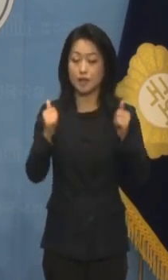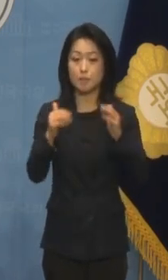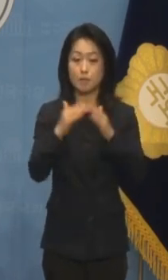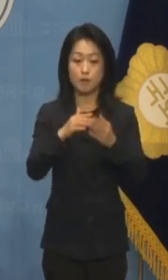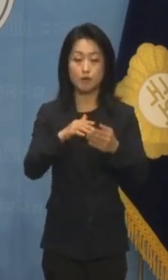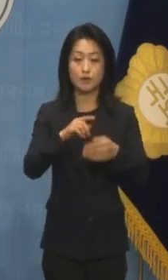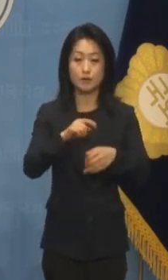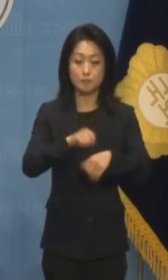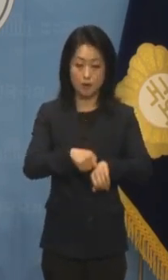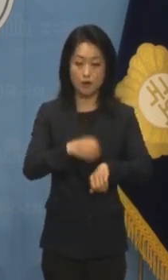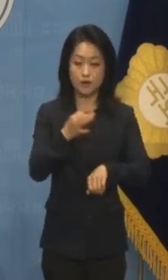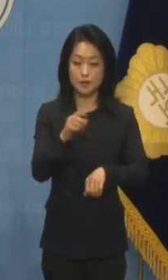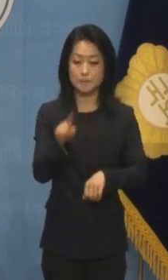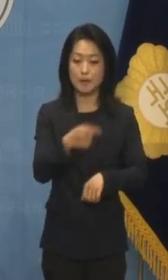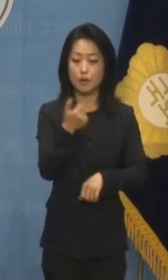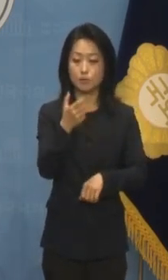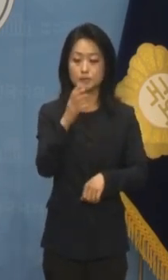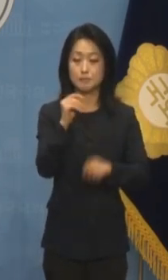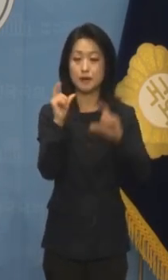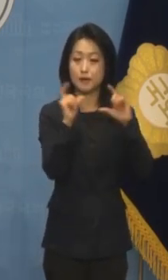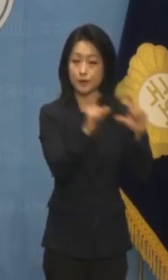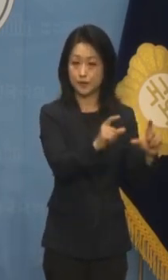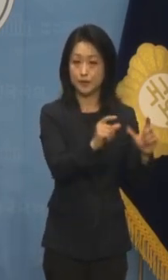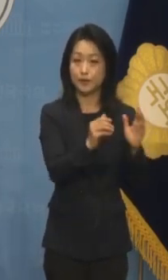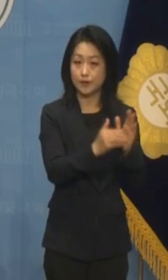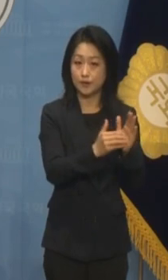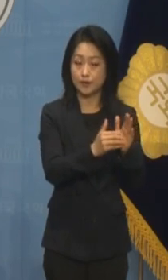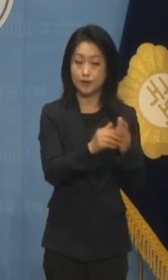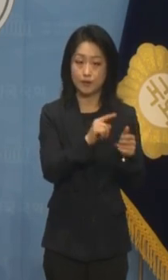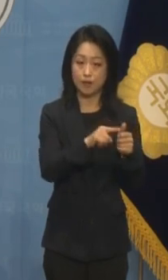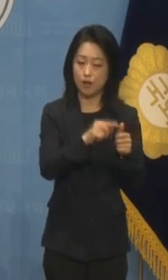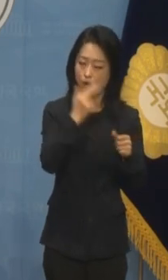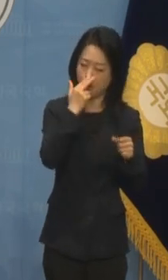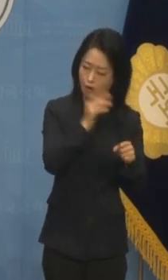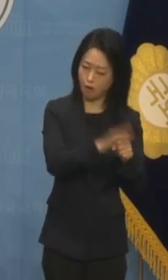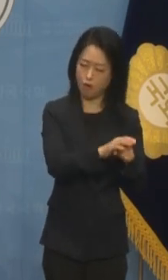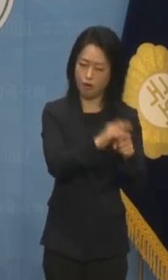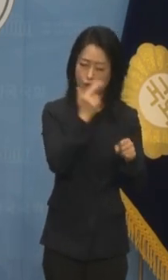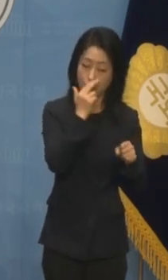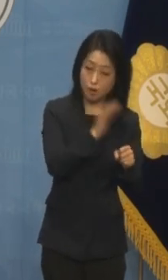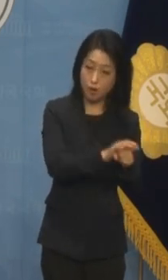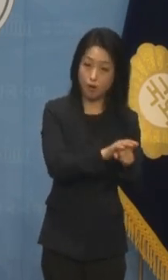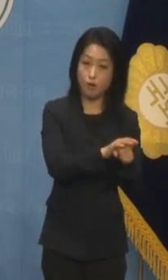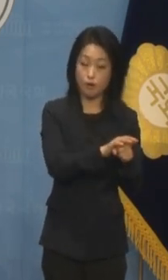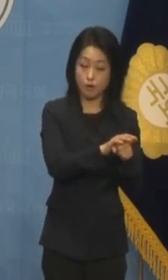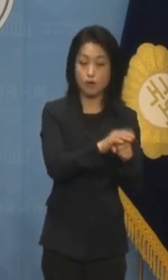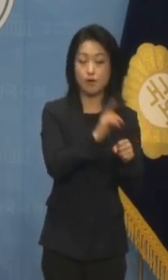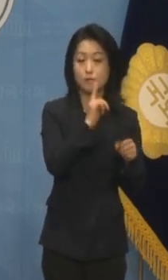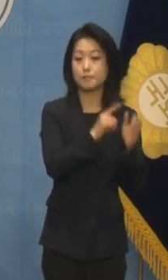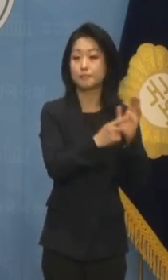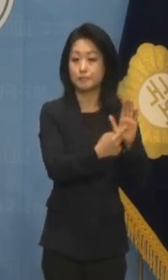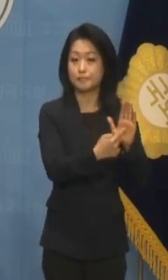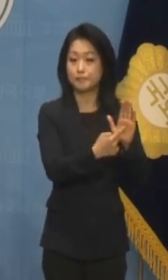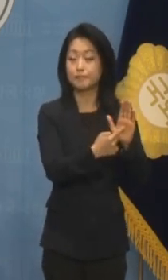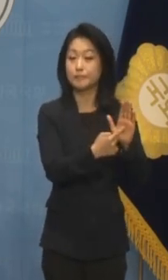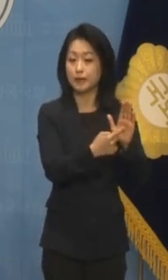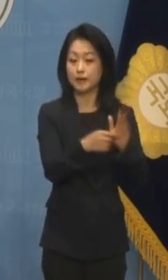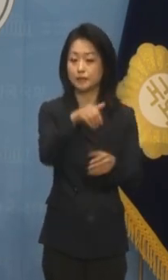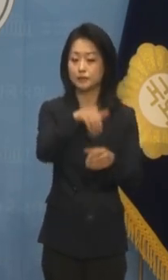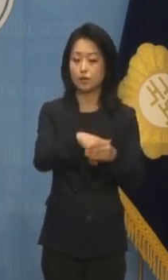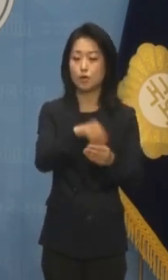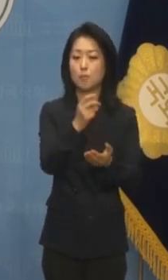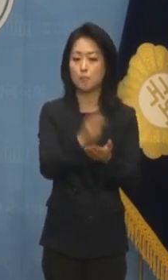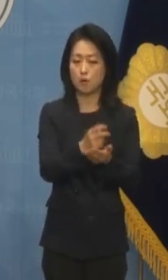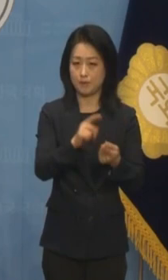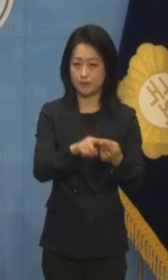150만 원형을 유죄가 확정됩니다. 이재명 대표는 누명을 썼다 이렇게 선거법 재판에서 이렇게 주장을 선거법과 관련해서